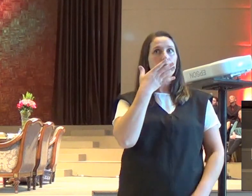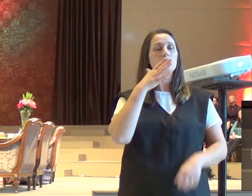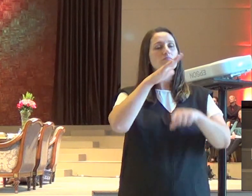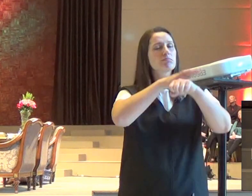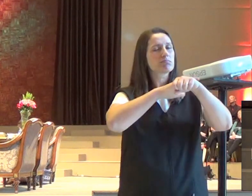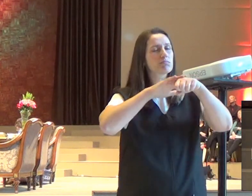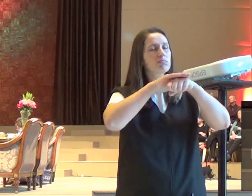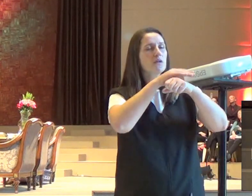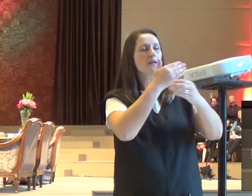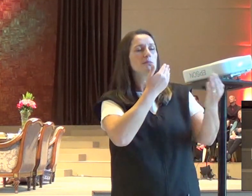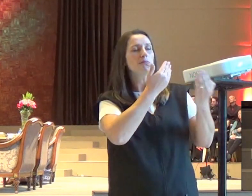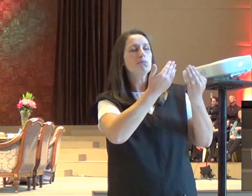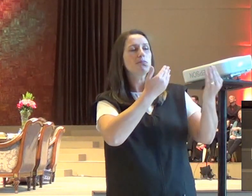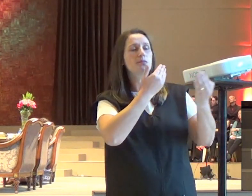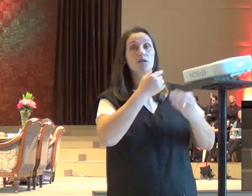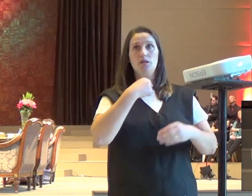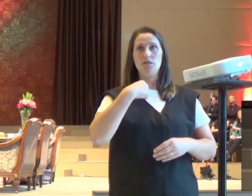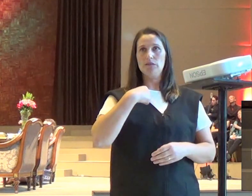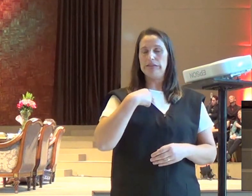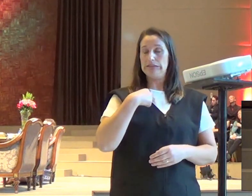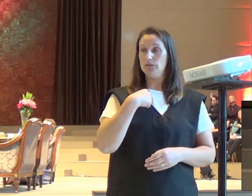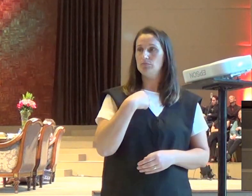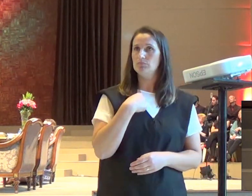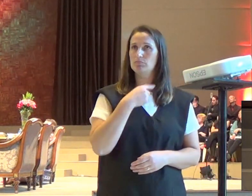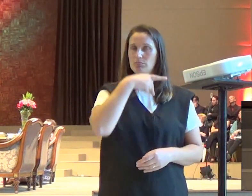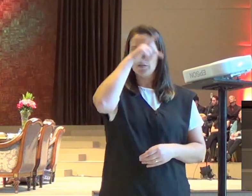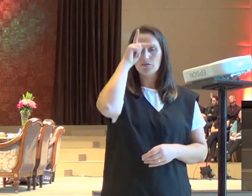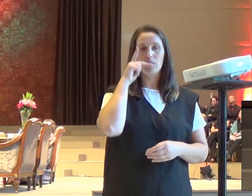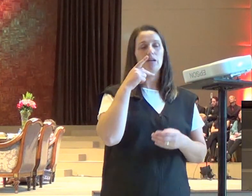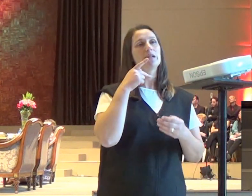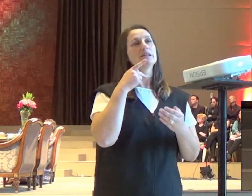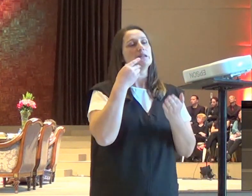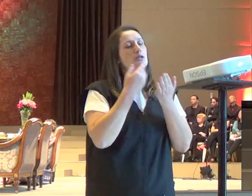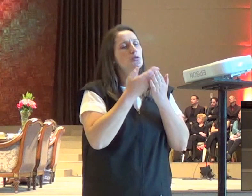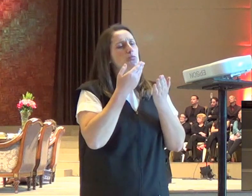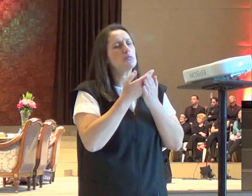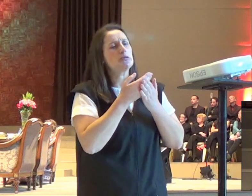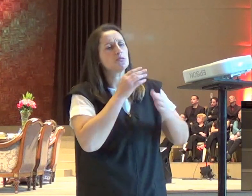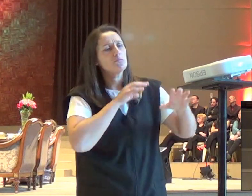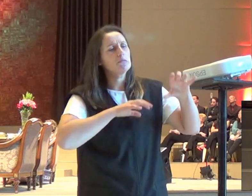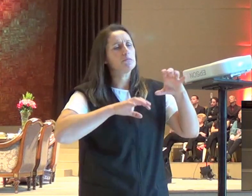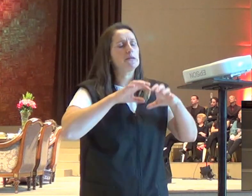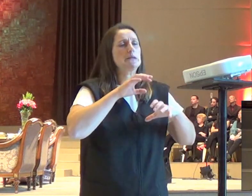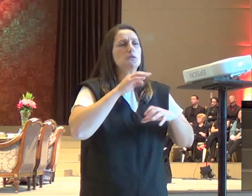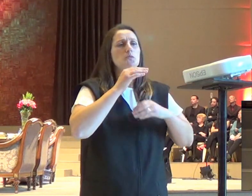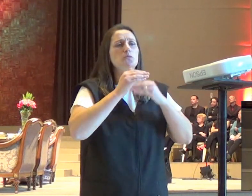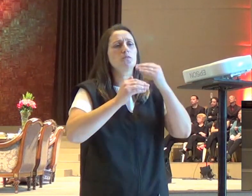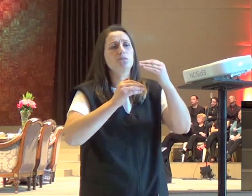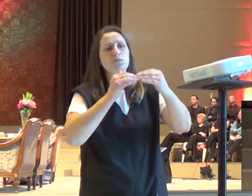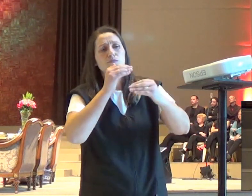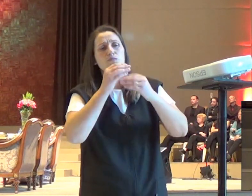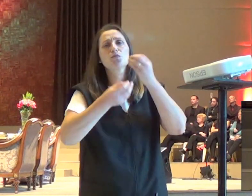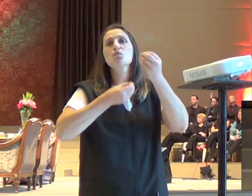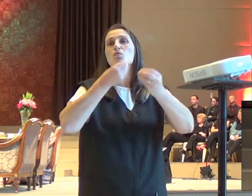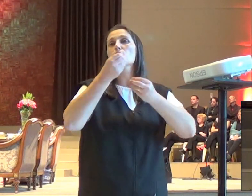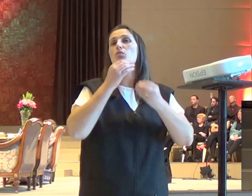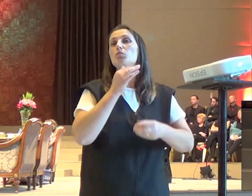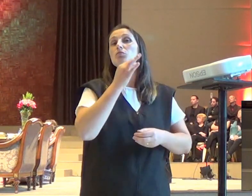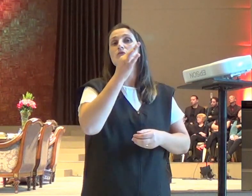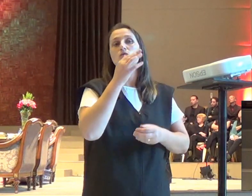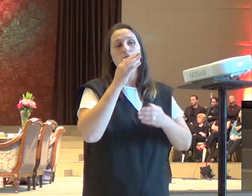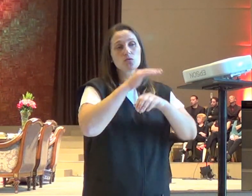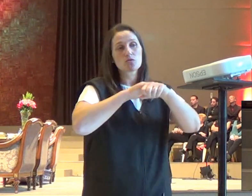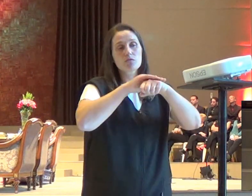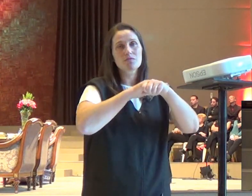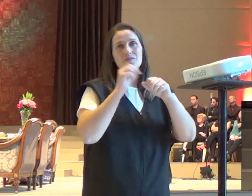então a gente ficava estudando preparando como é que eu vou conversar com o pai desenvolver os argumentos e o papai